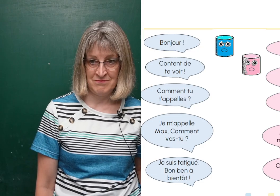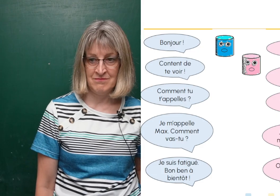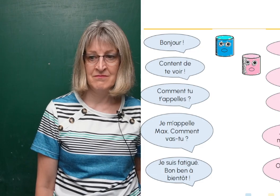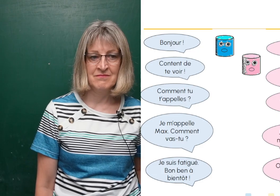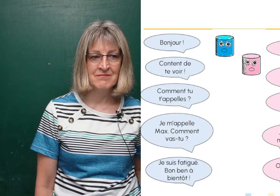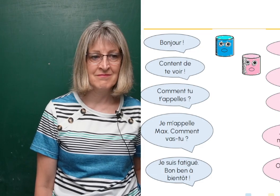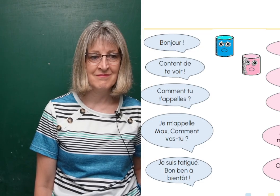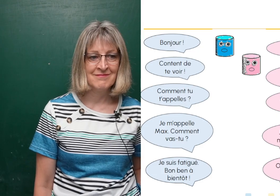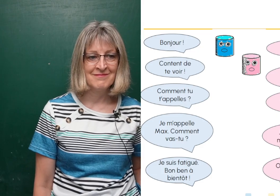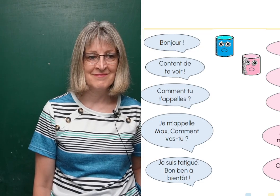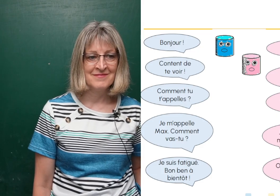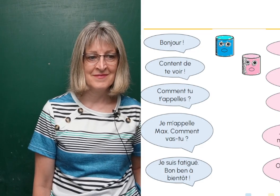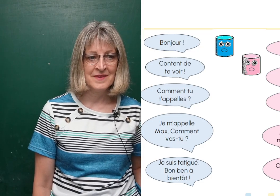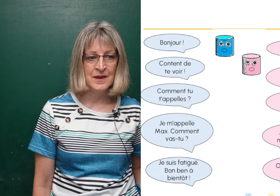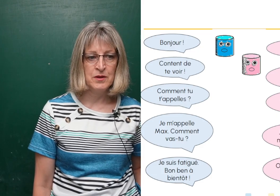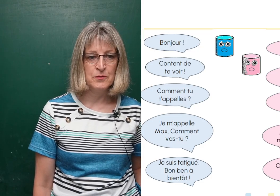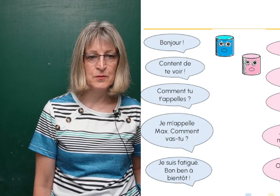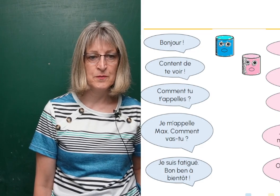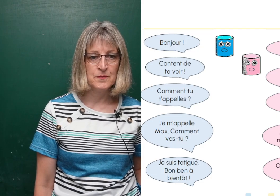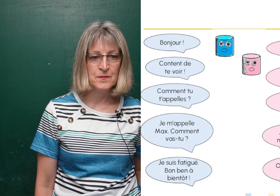Mhm. À bientôt.